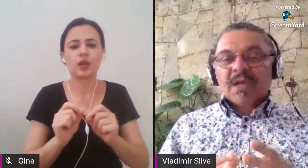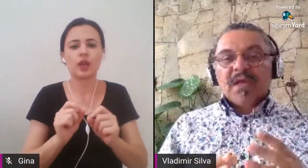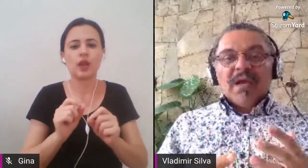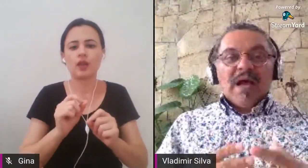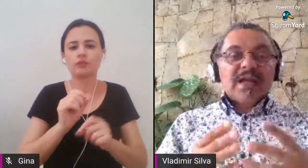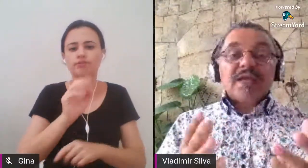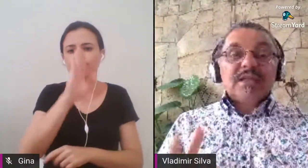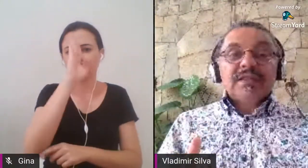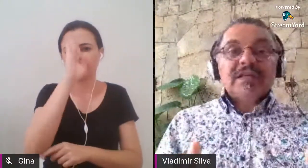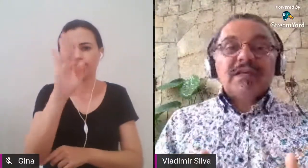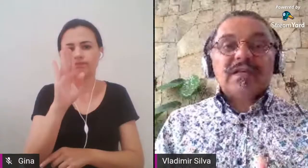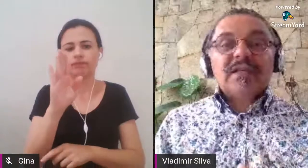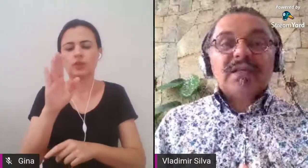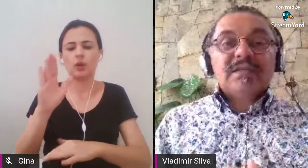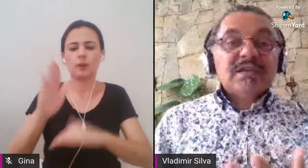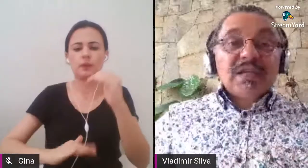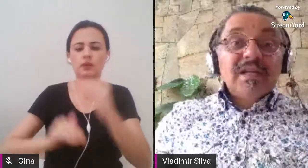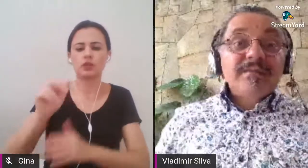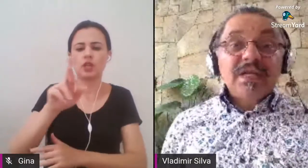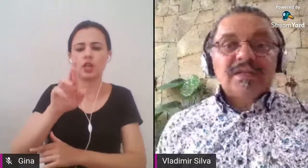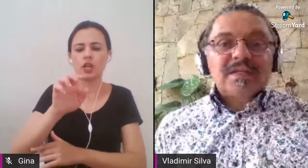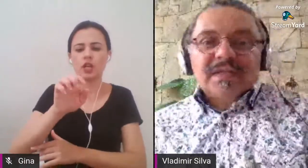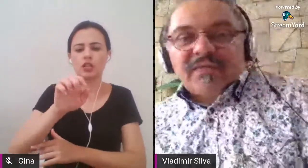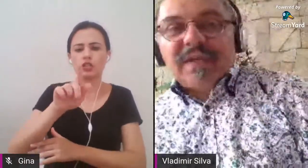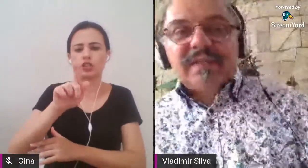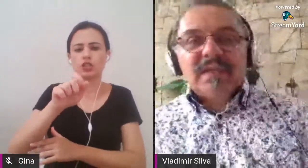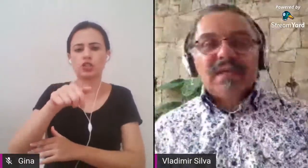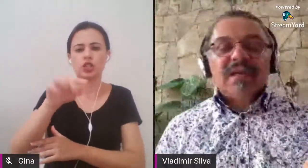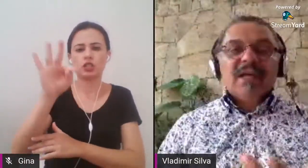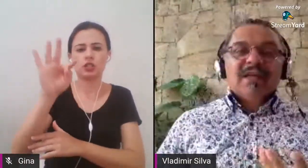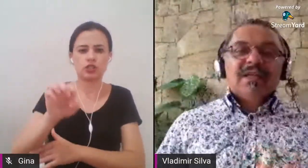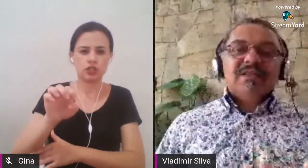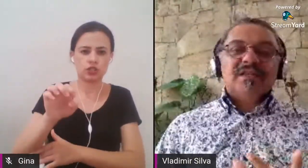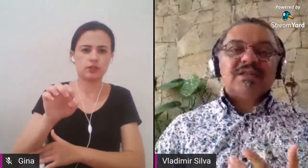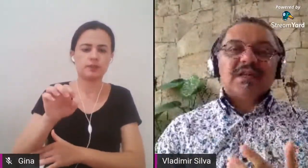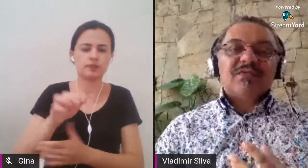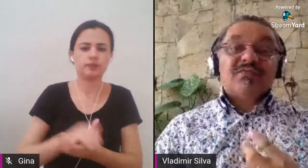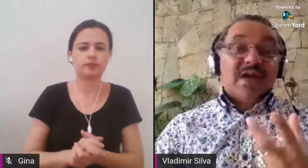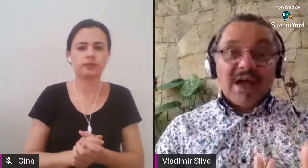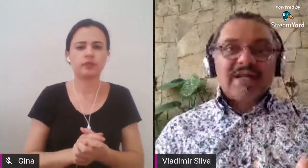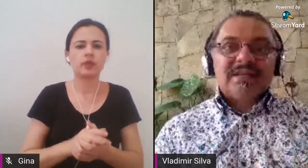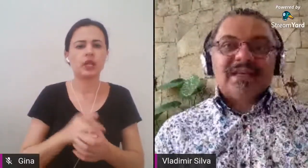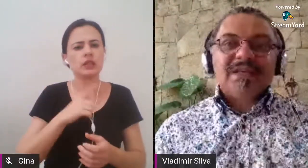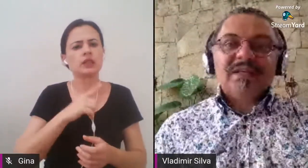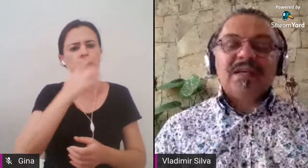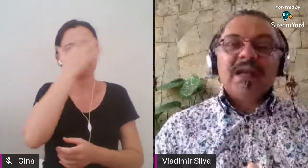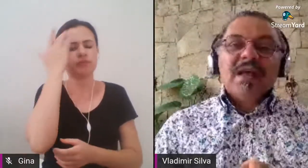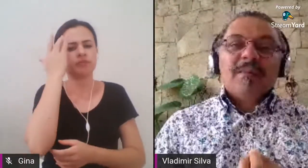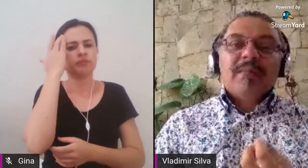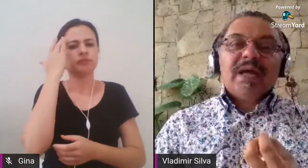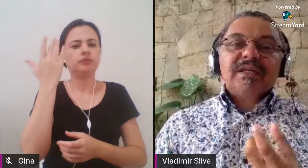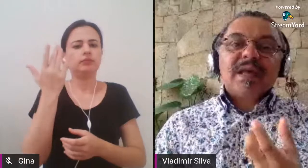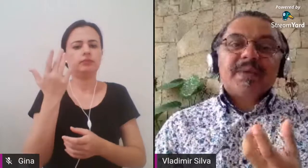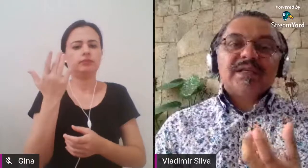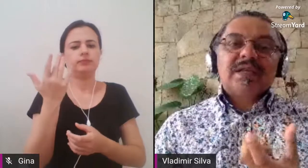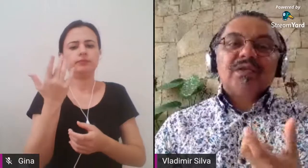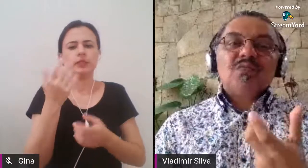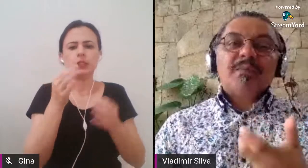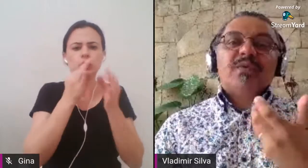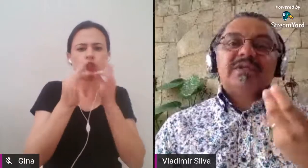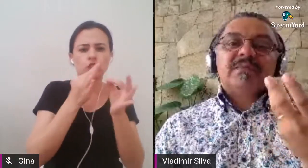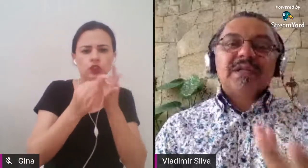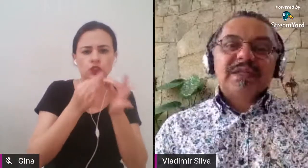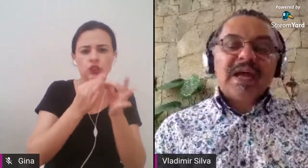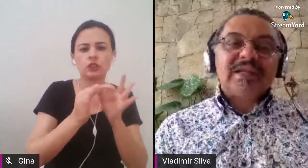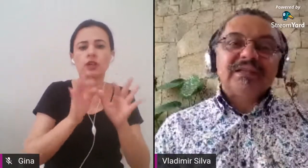regente. Há quem critique, existem limites nesse fazer, existem falhas ainda, mas representa